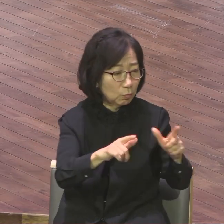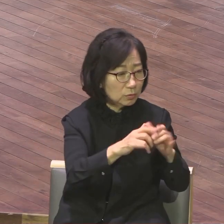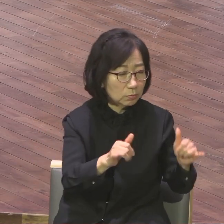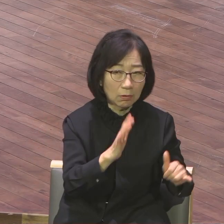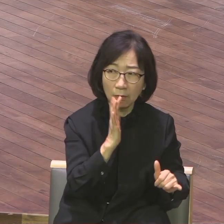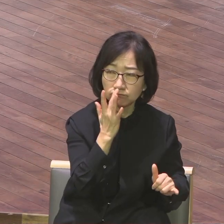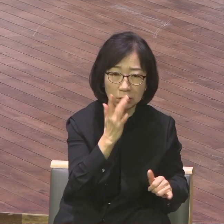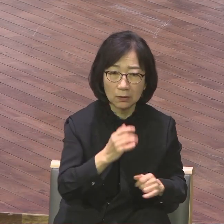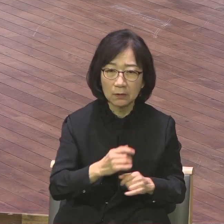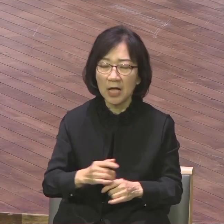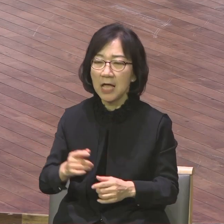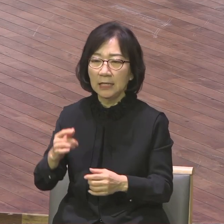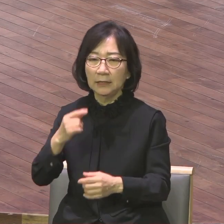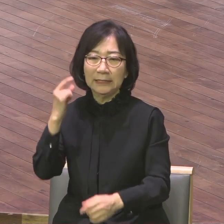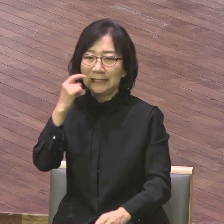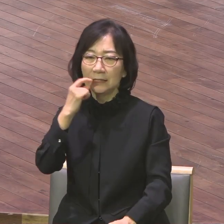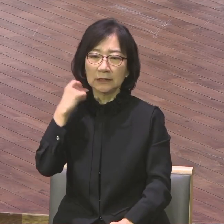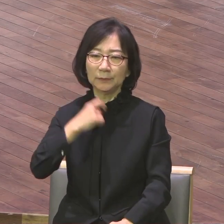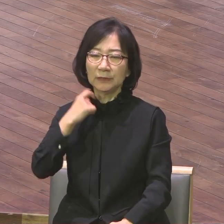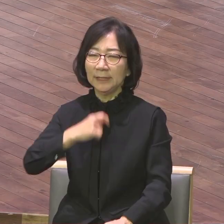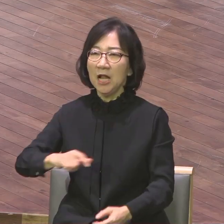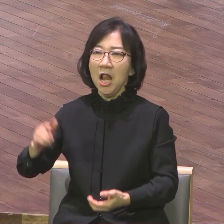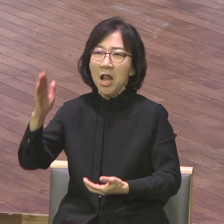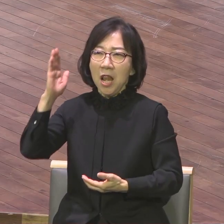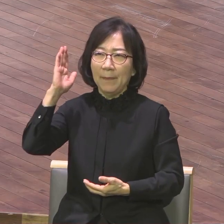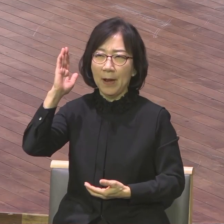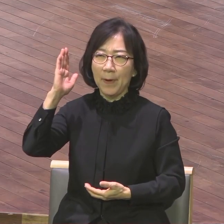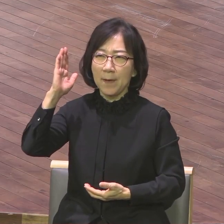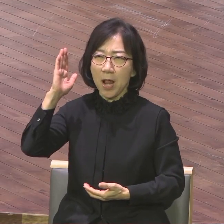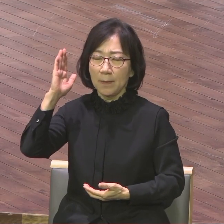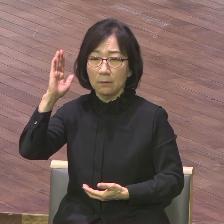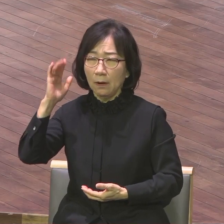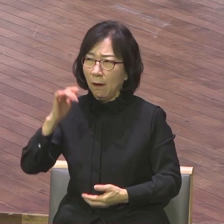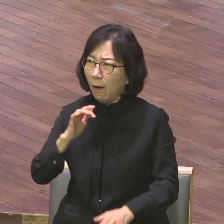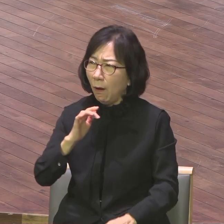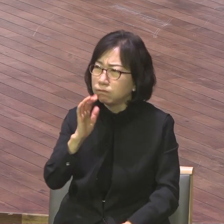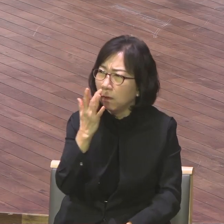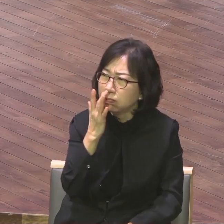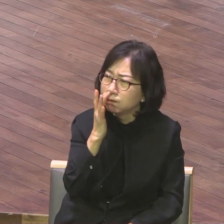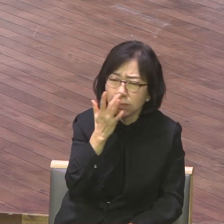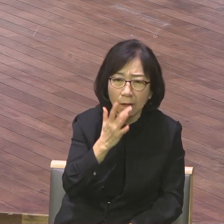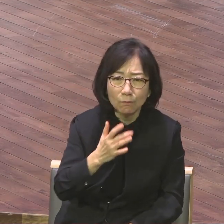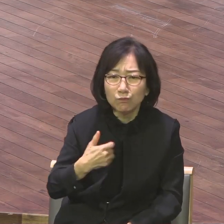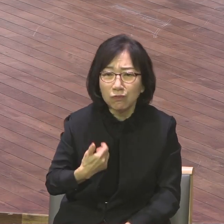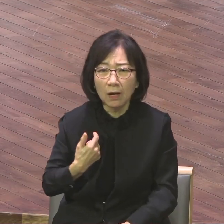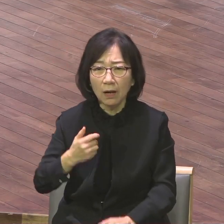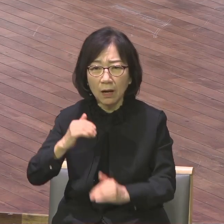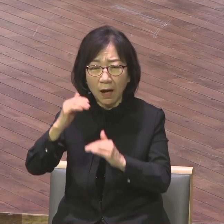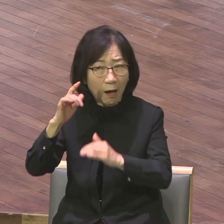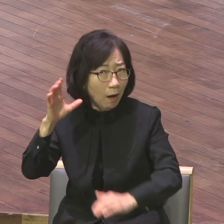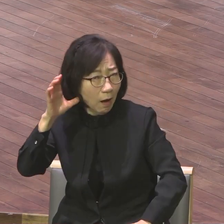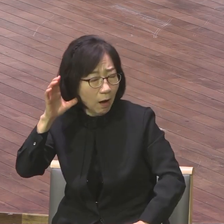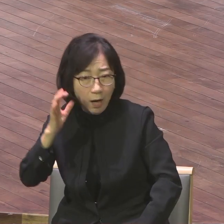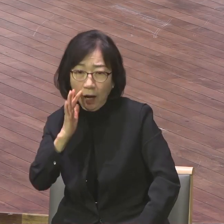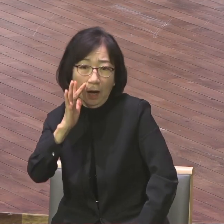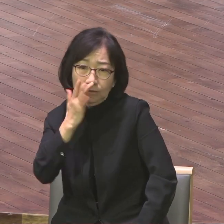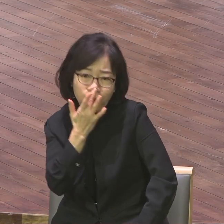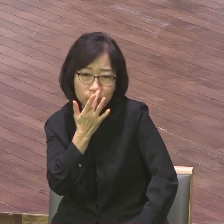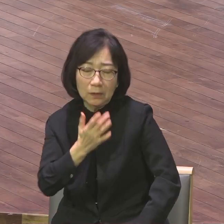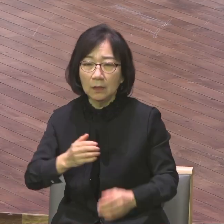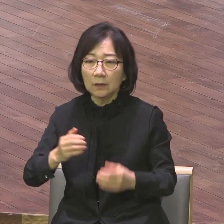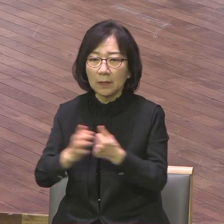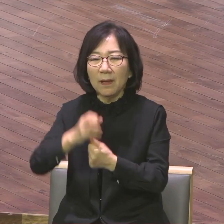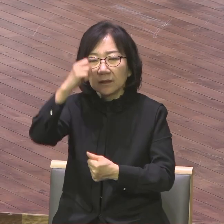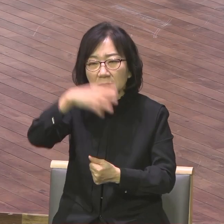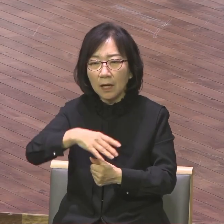신부들이 라틴어를 쓰니까 성도들은 예배 참여한 것이 아니고 마치 뭡니까? 이